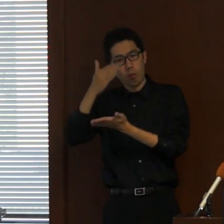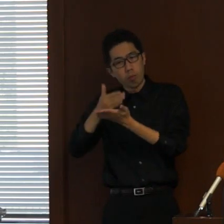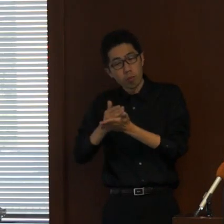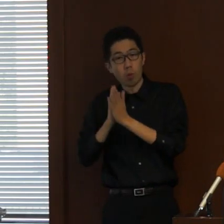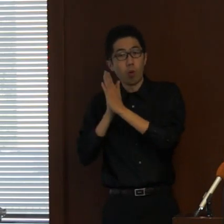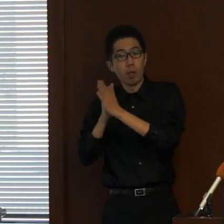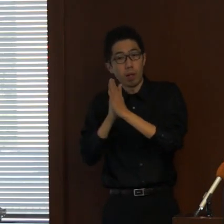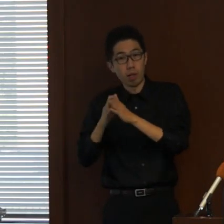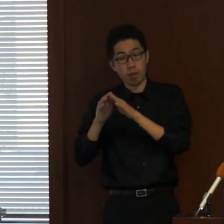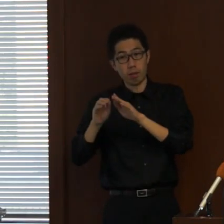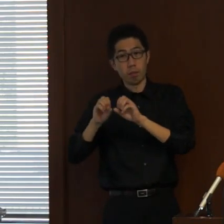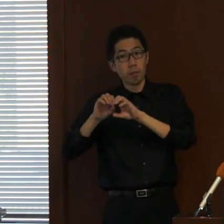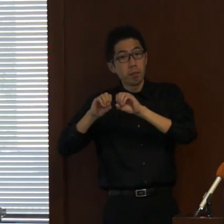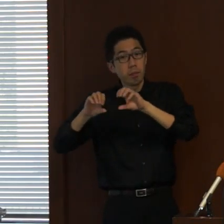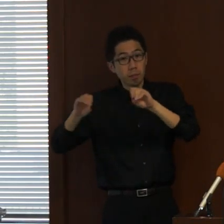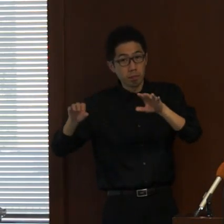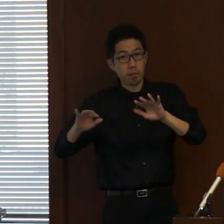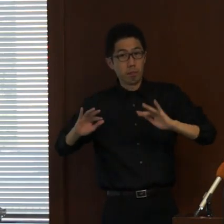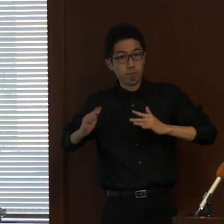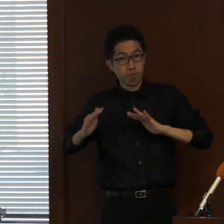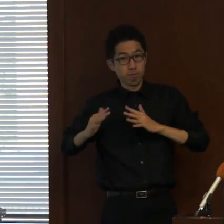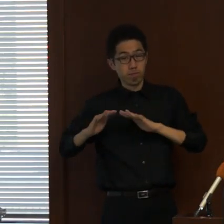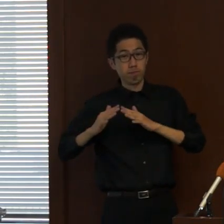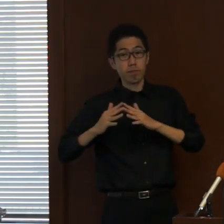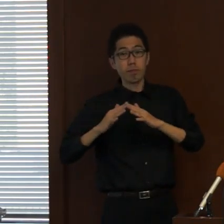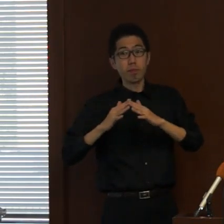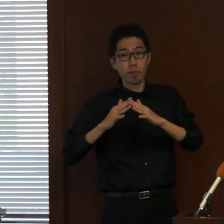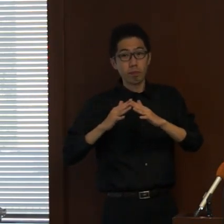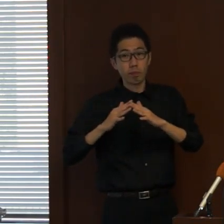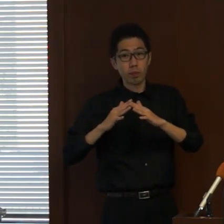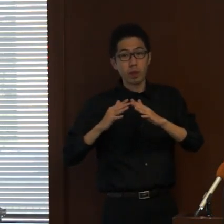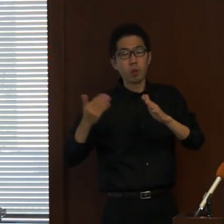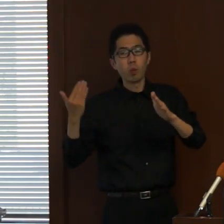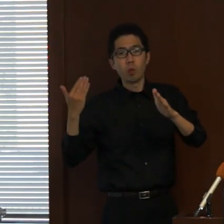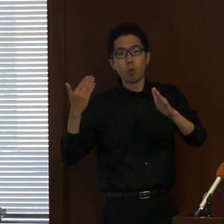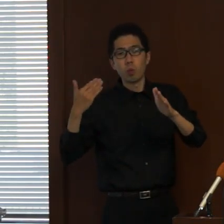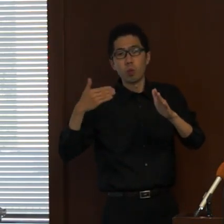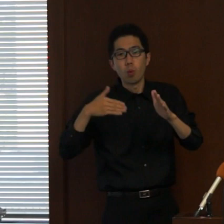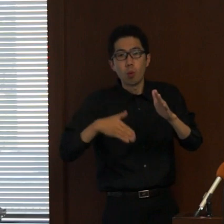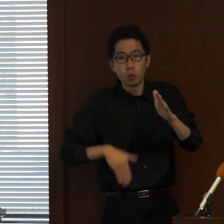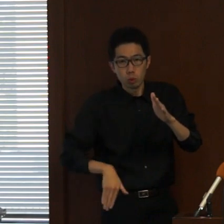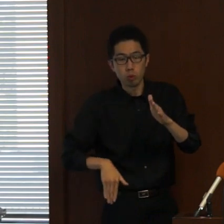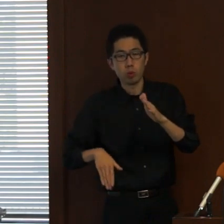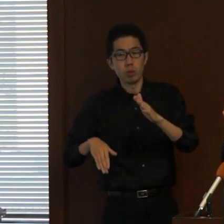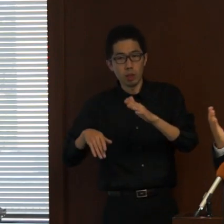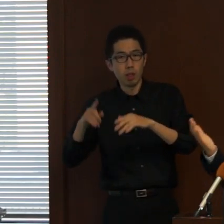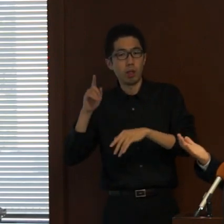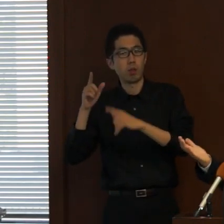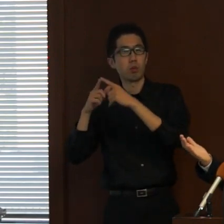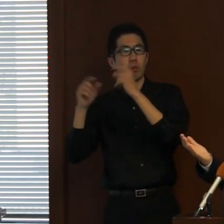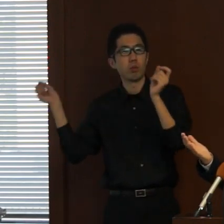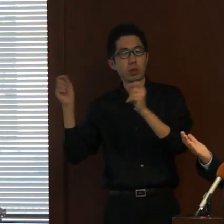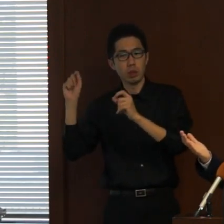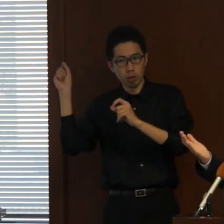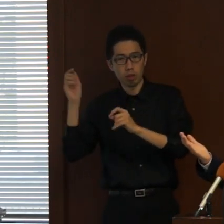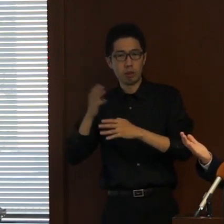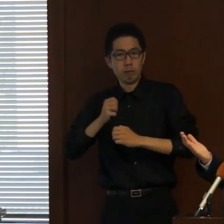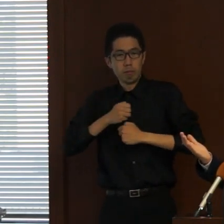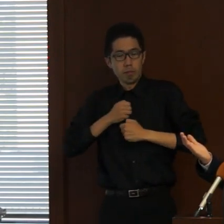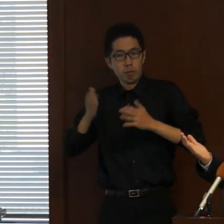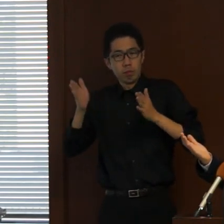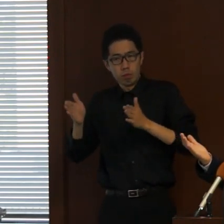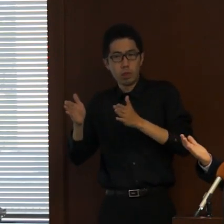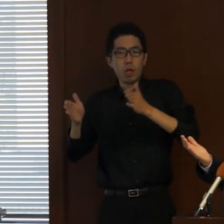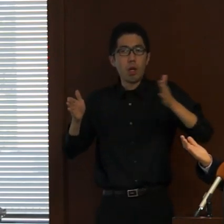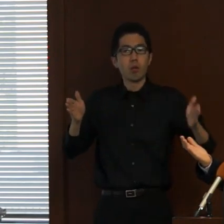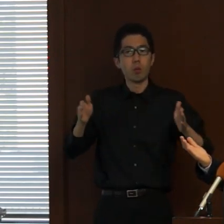ぞって県民の皆さんと取り組んできた、その途中で延長しますって言われて、あ、